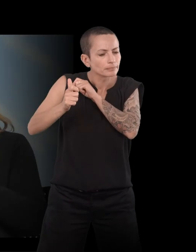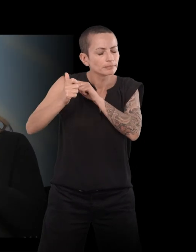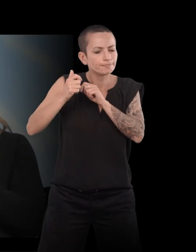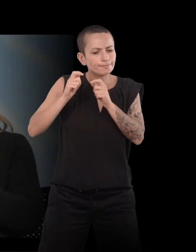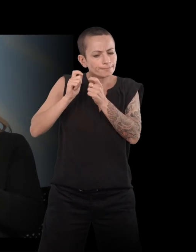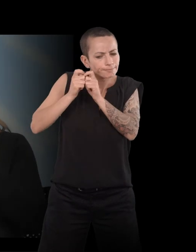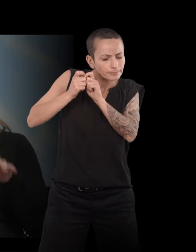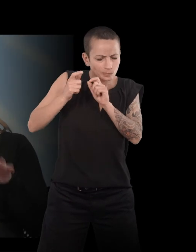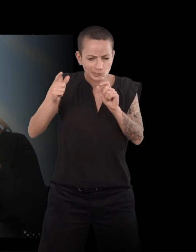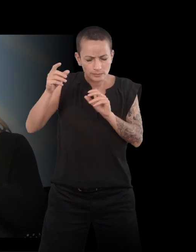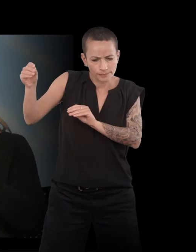se dit, voilà ça, on va le mettre avant, etc.